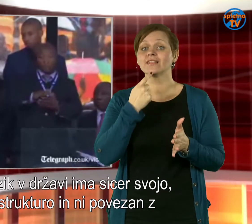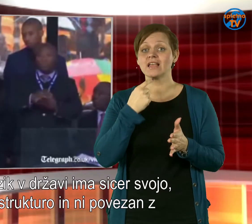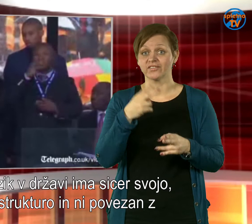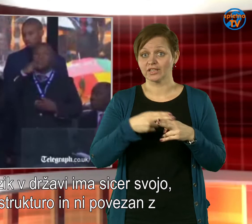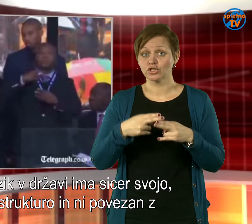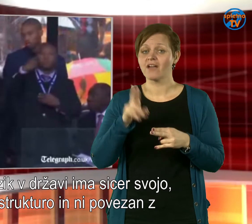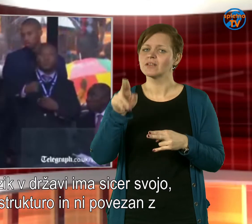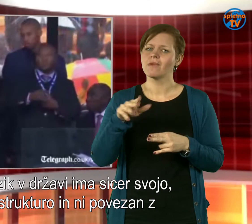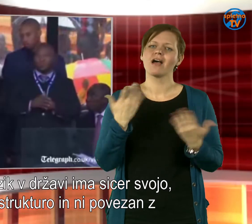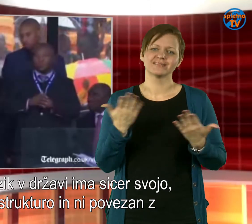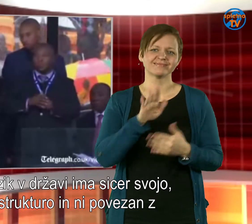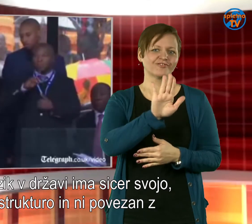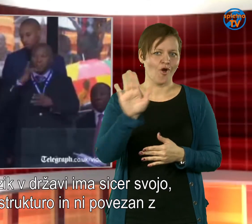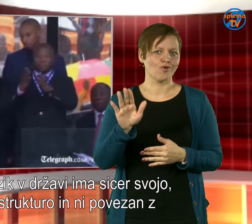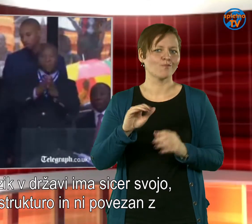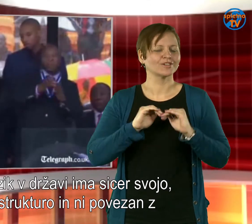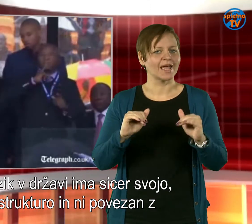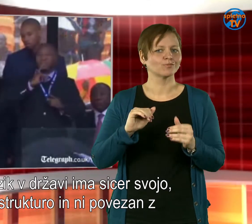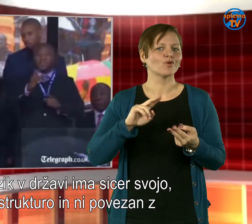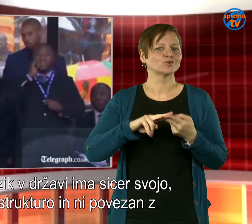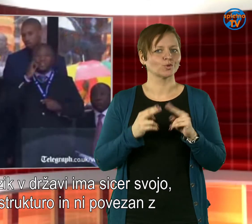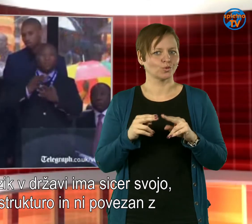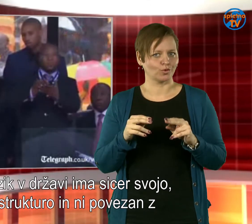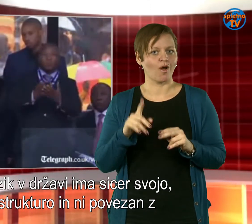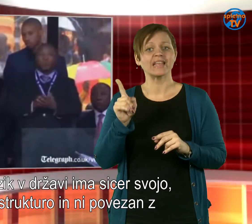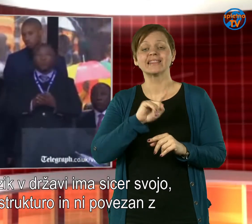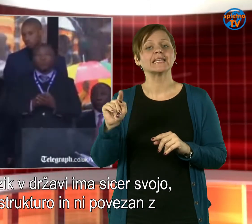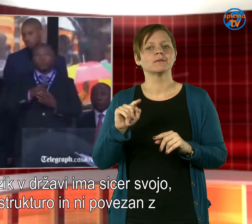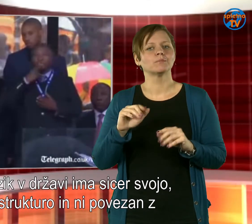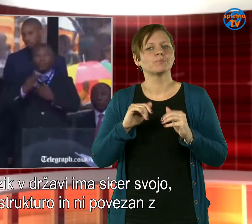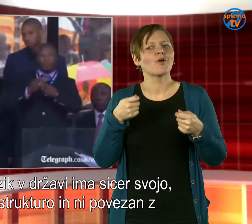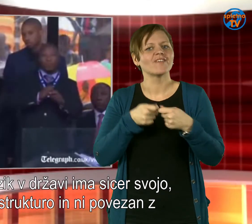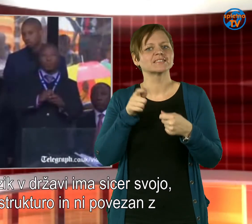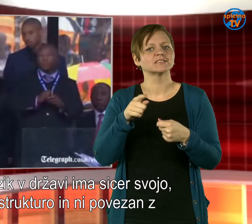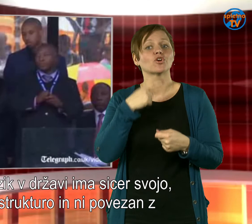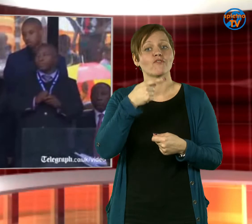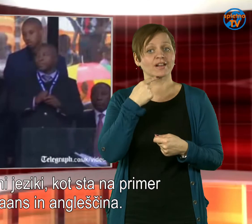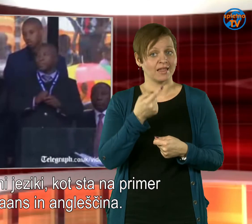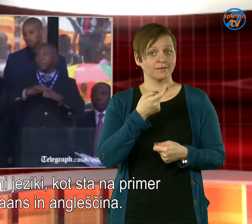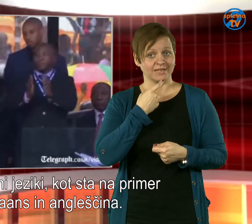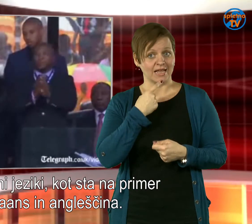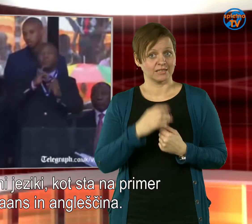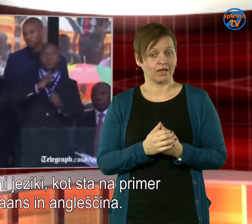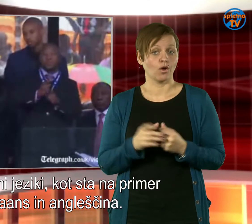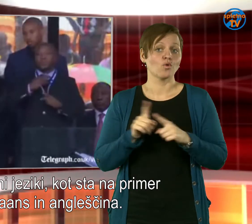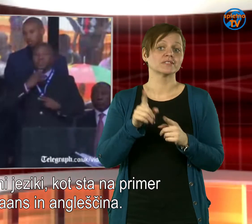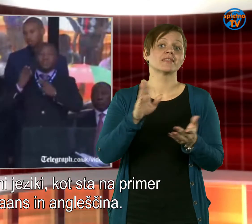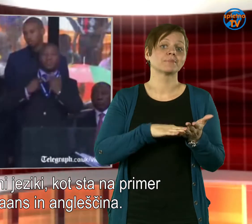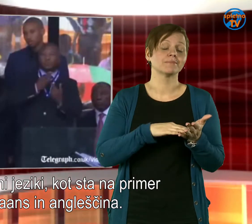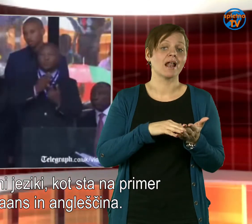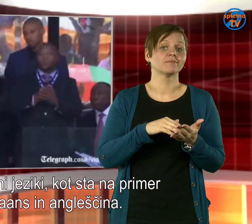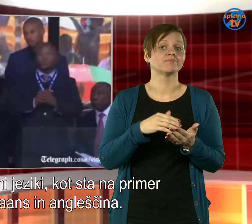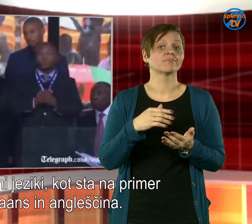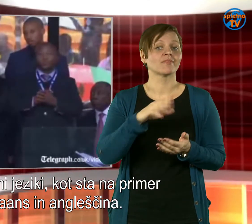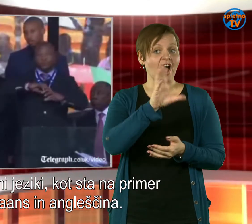Znakovni jezik v državi ima sicer svojo posebno strukturo in ni povezan z govorjenimi jeziki, kot sta na primer afrikans